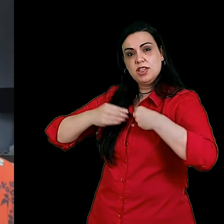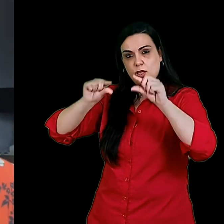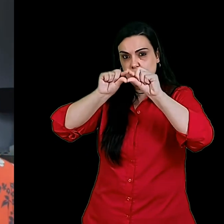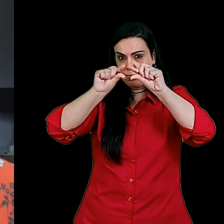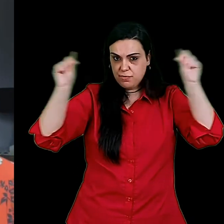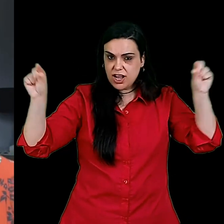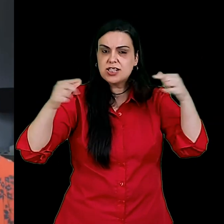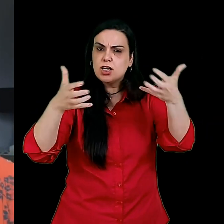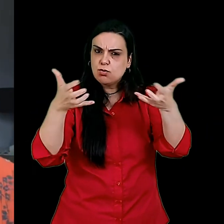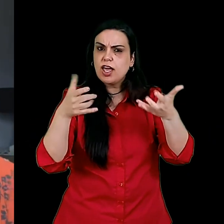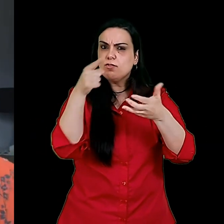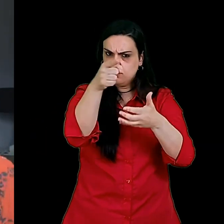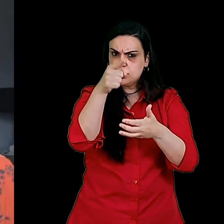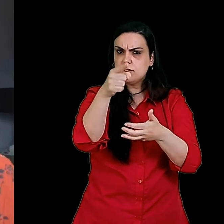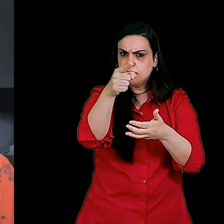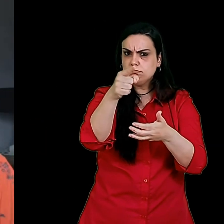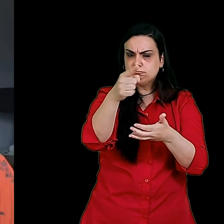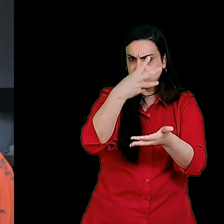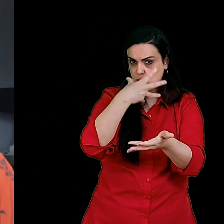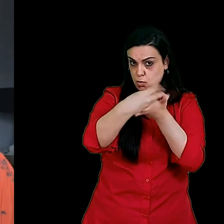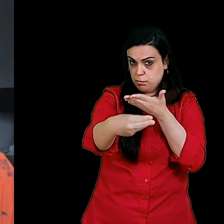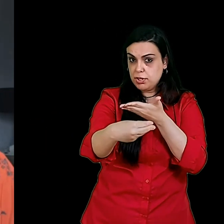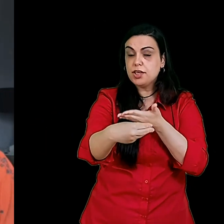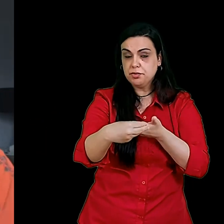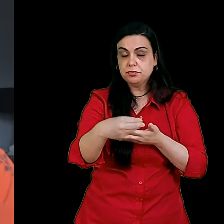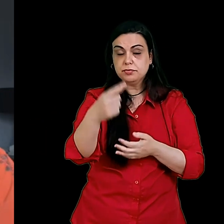você escrevesse ela aí agora, tá bom?